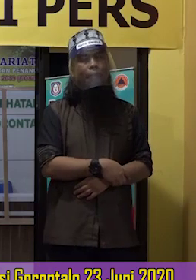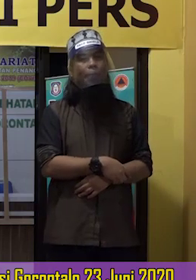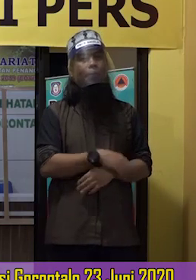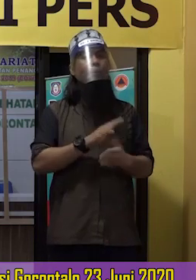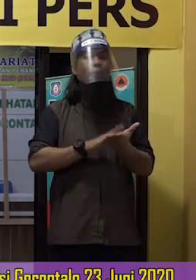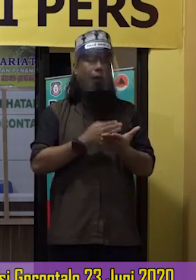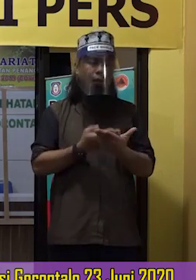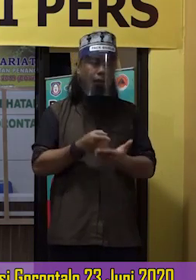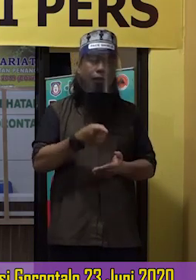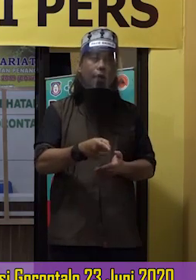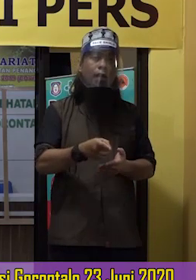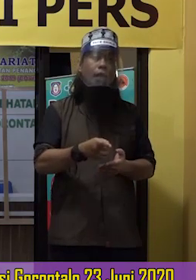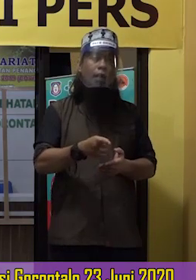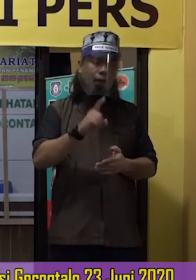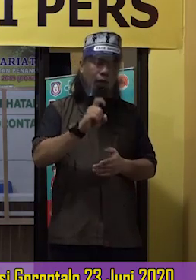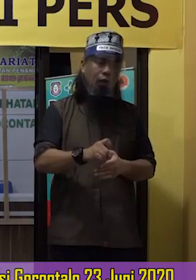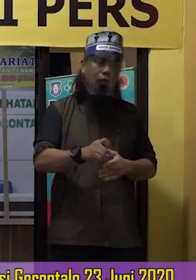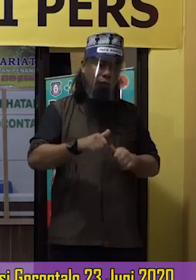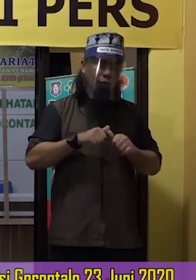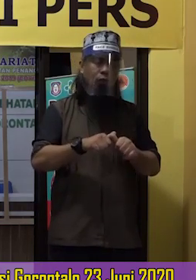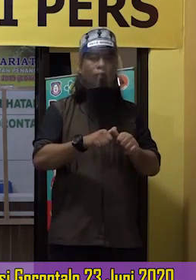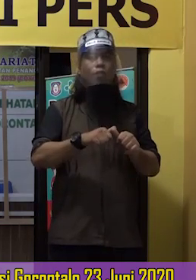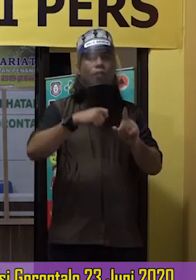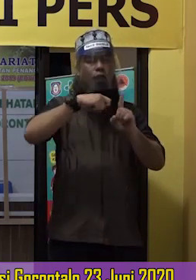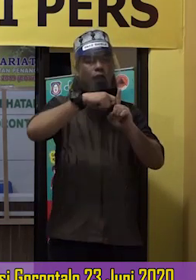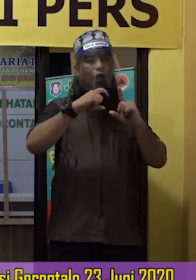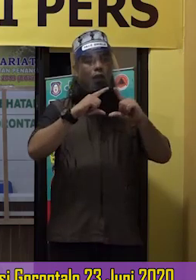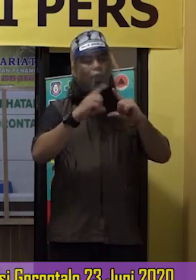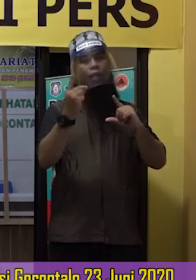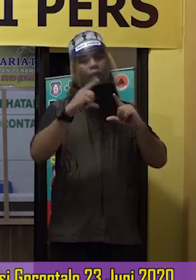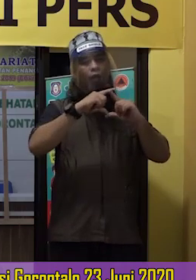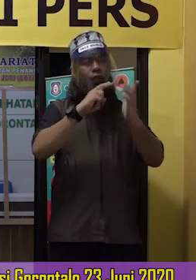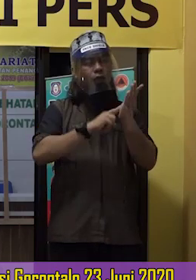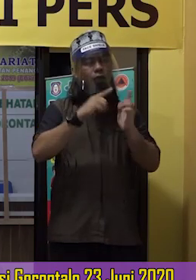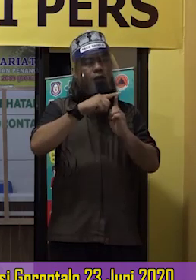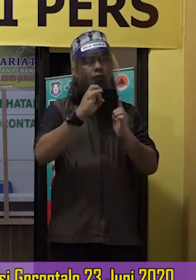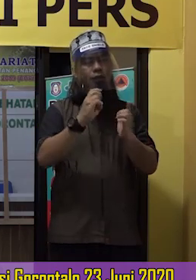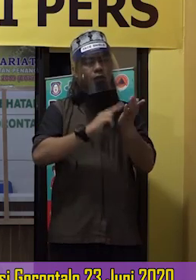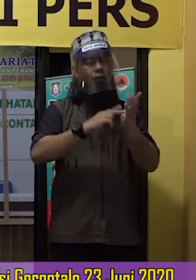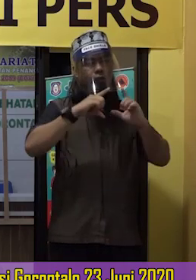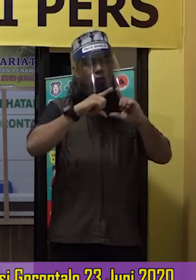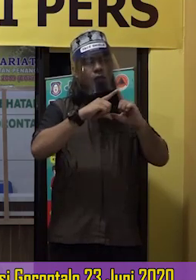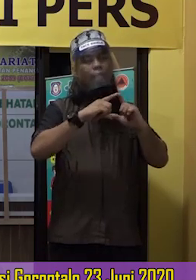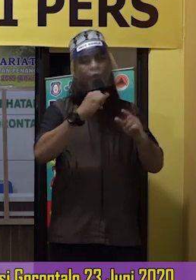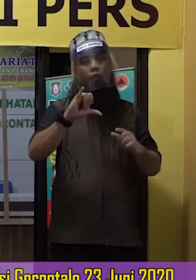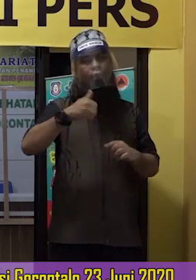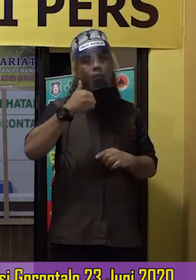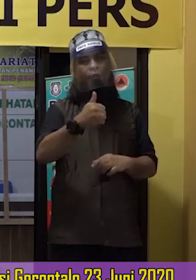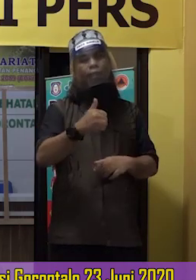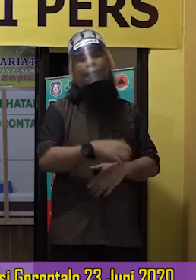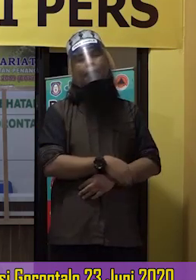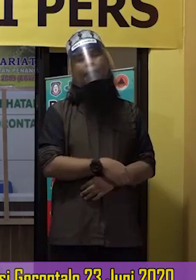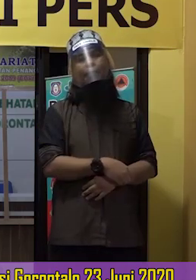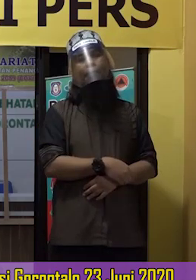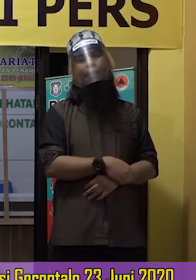itu negatif dari COVID-19. Itu indikator pertama. Yang kedua, tentu dia, indikator